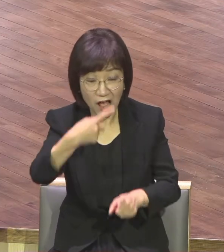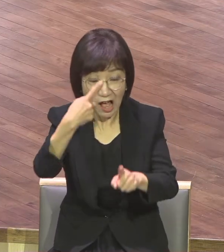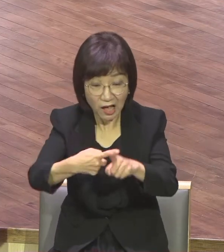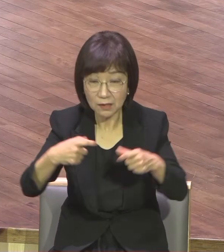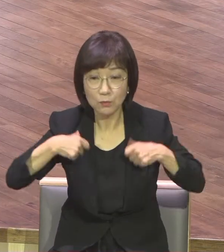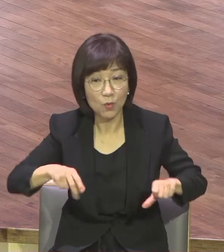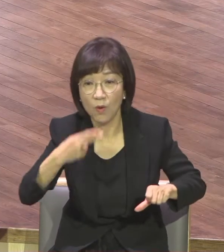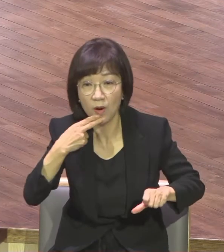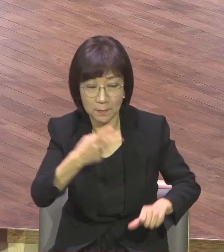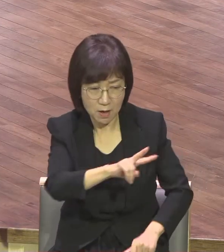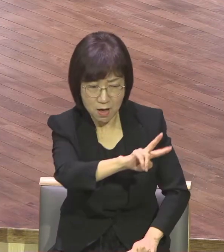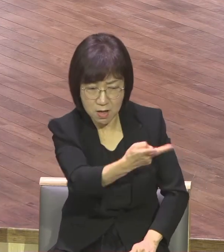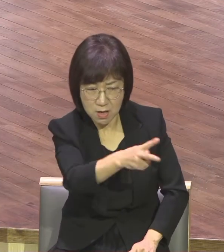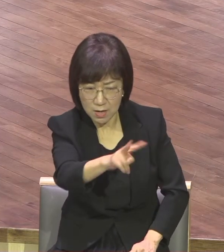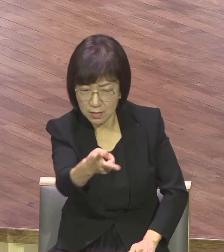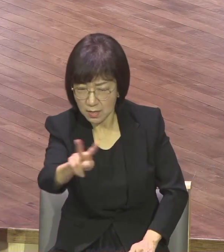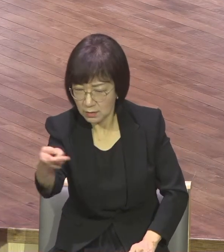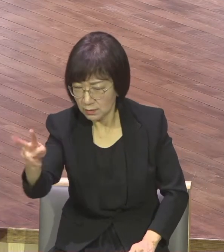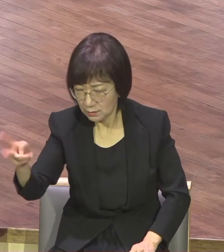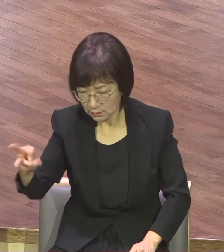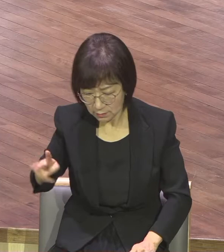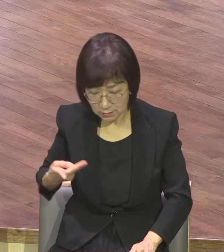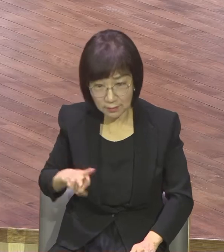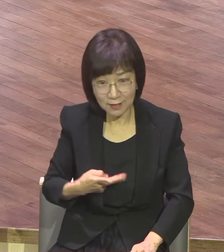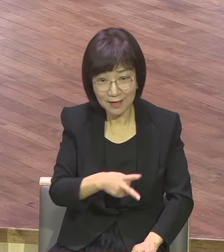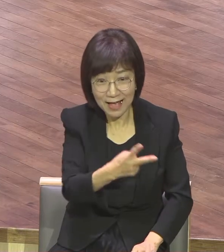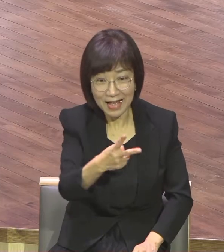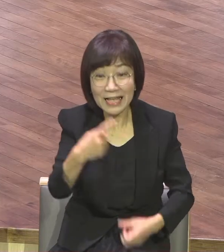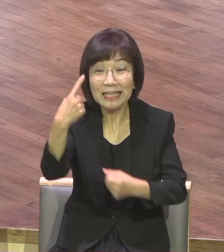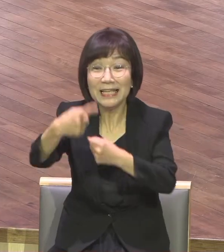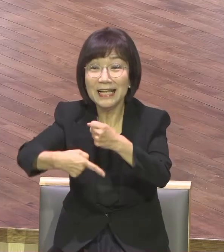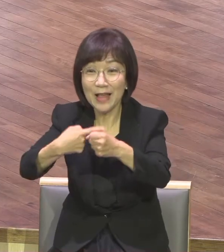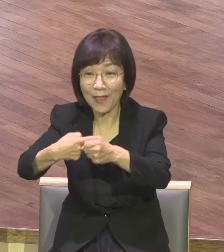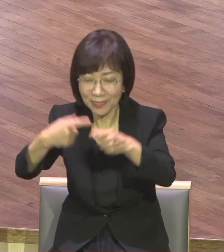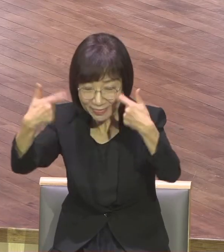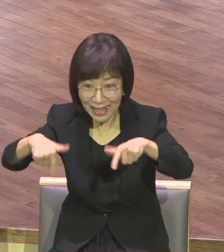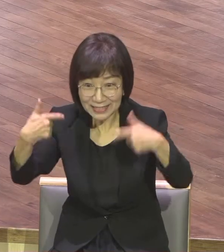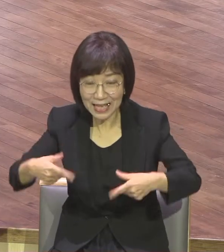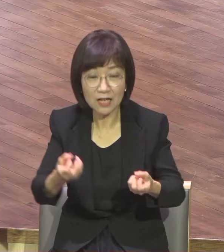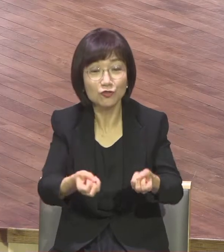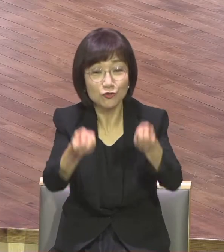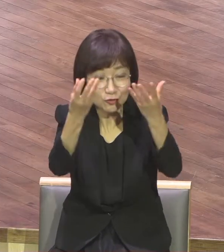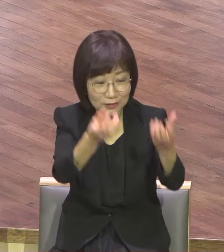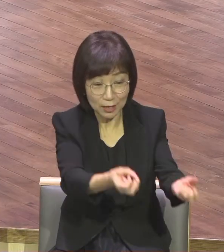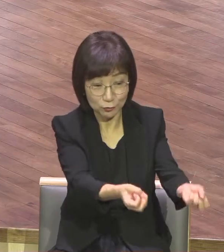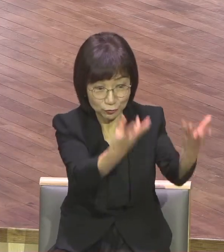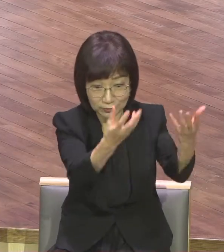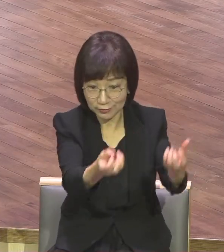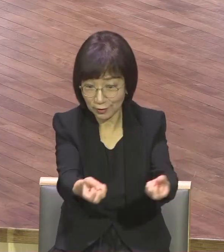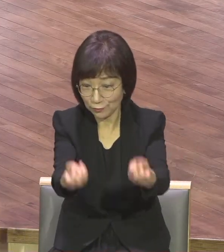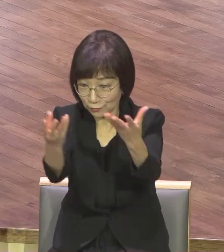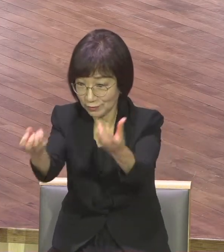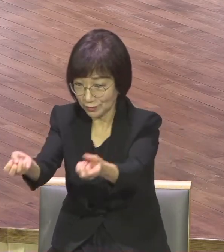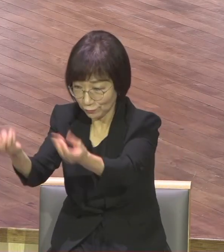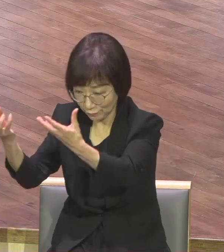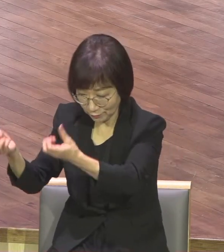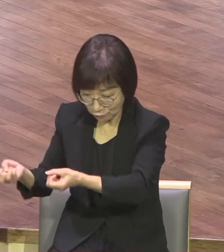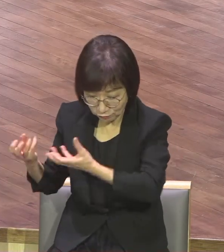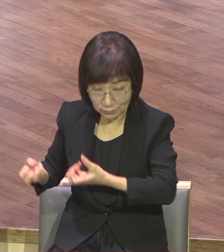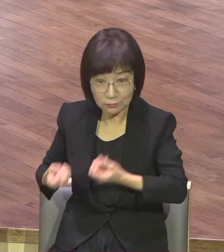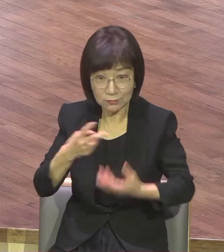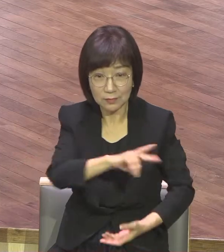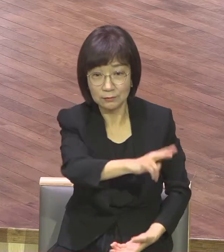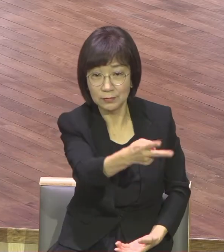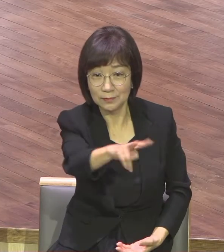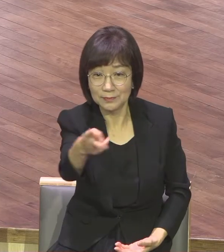축제를 계속한다. 춤춘다. 순환한다. 자, 1년 주기로 순환하면서 축제의 성격을 띠어요. 축제